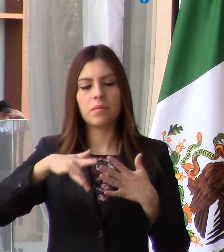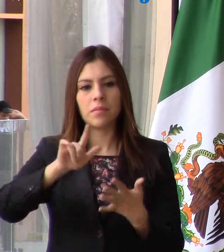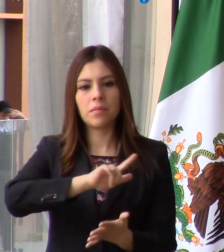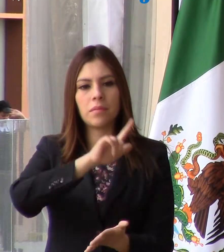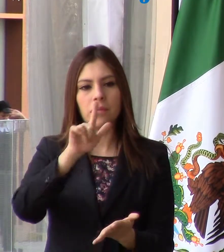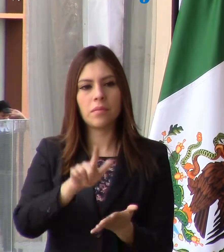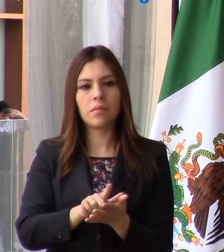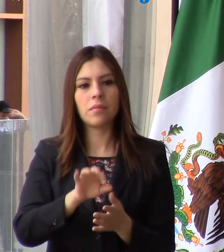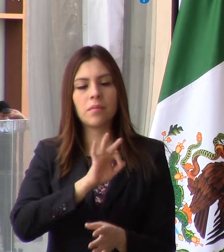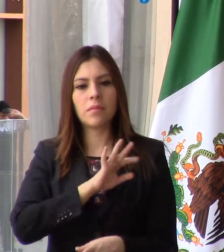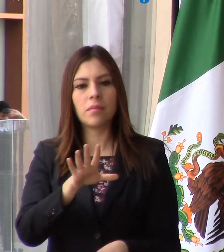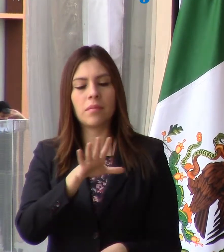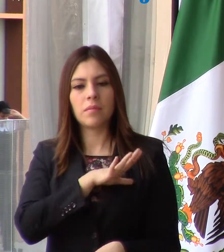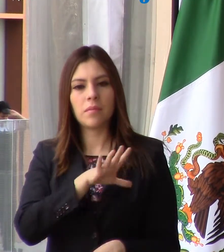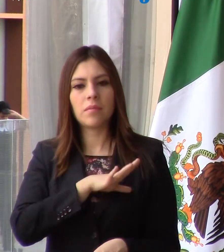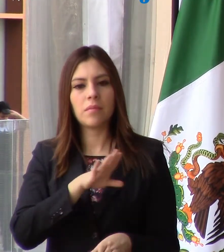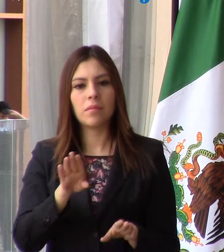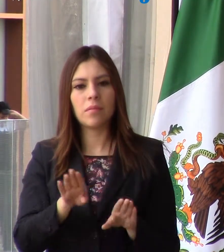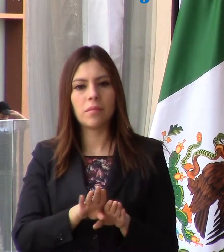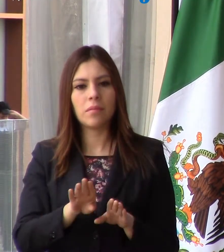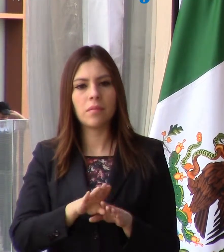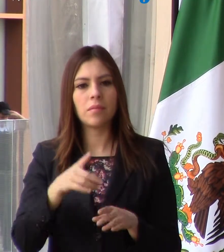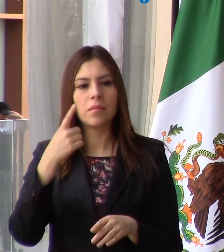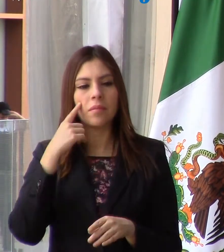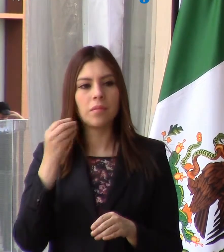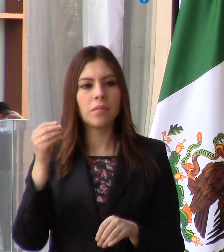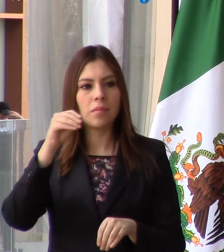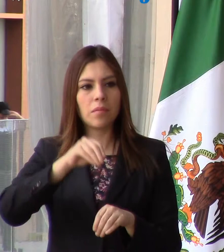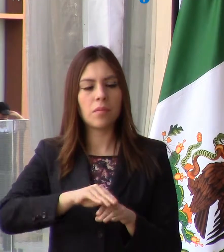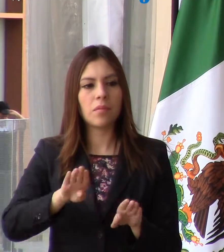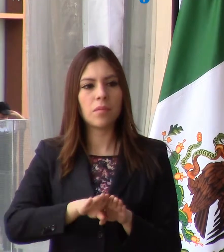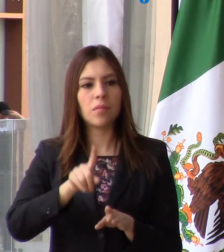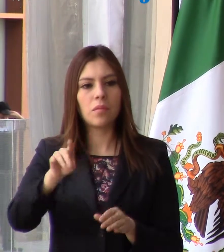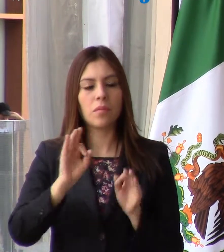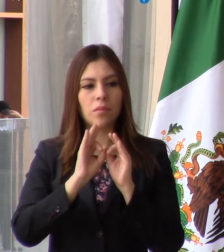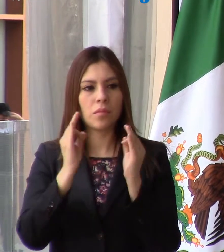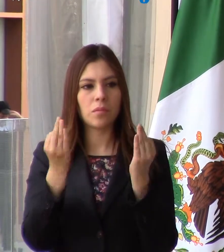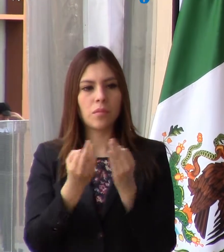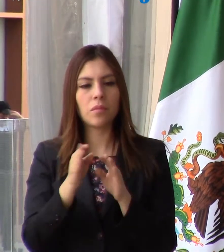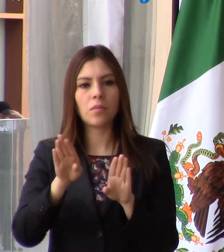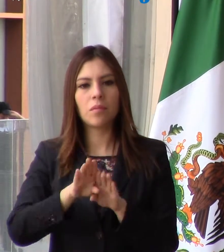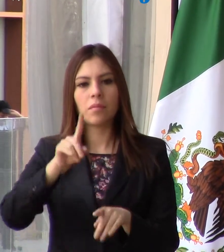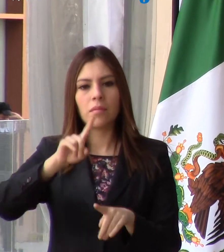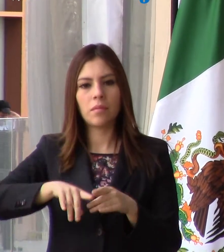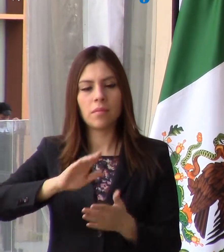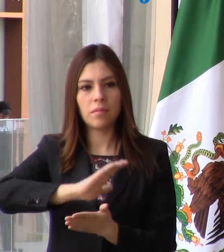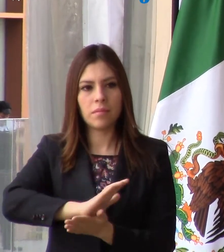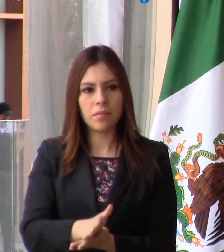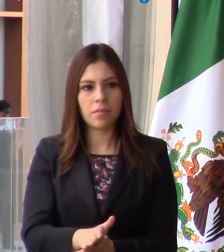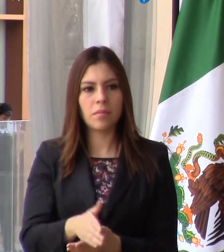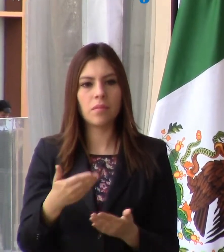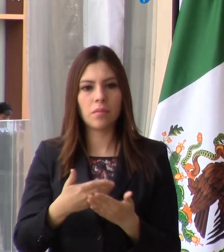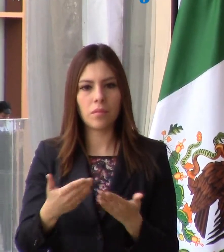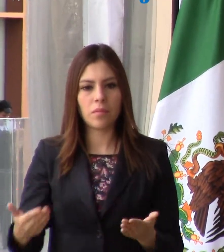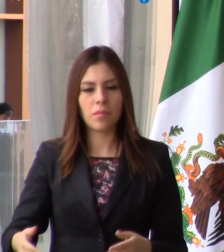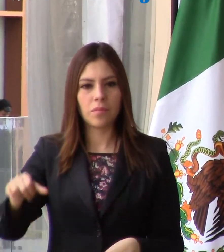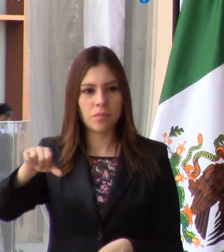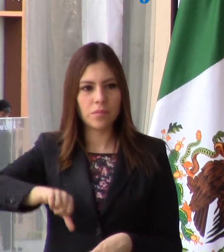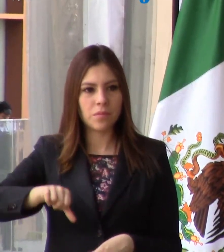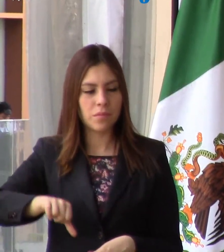Legislativa que incluye el antisemitismo como una forma de comunicación. Y hoy,